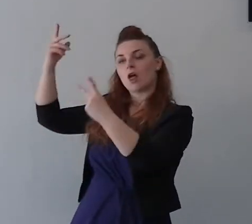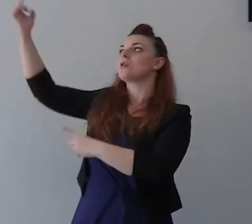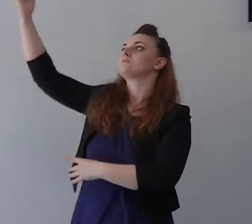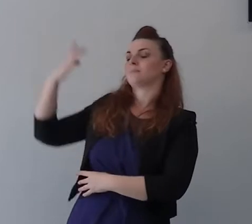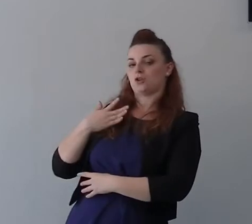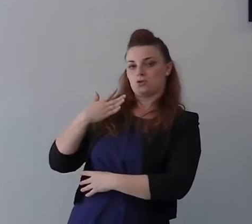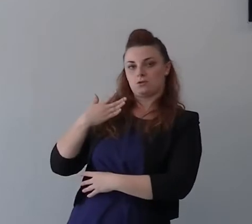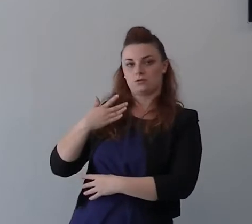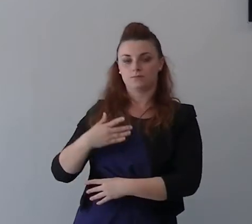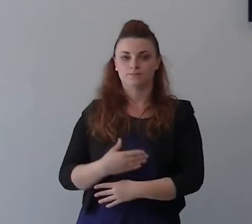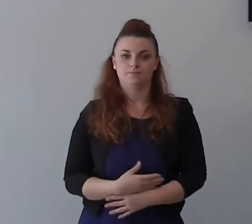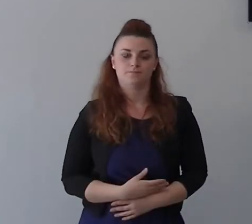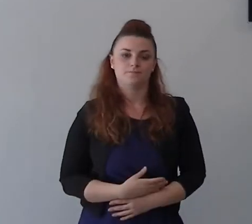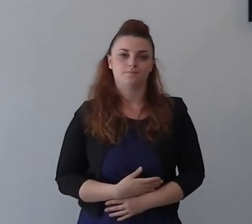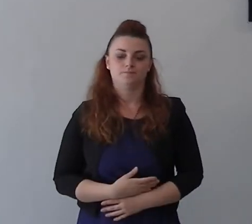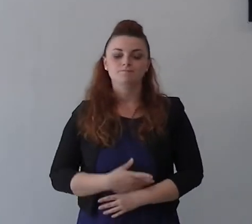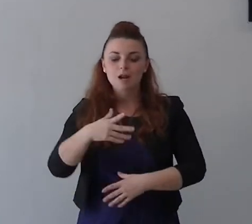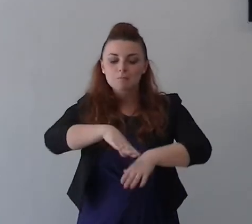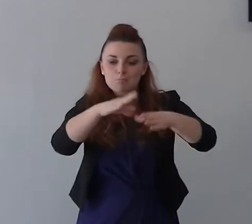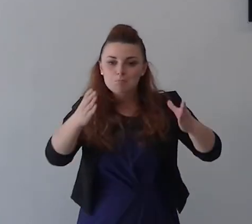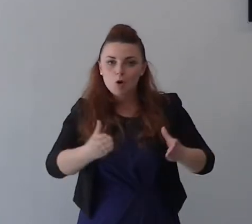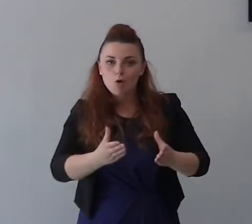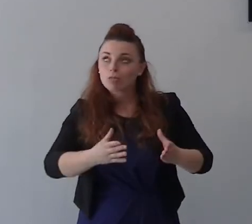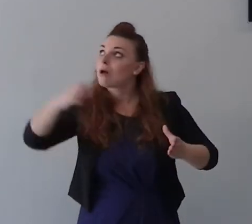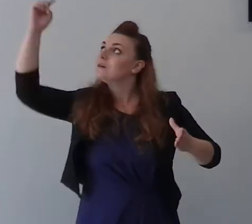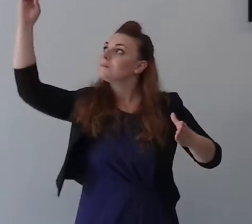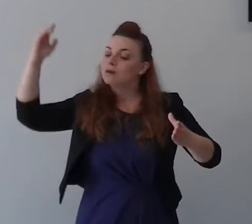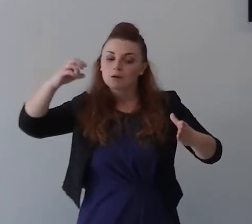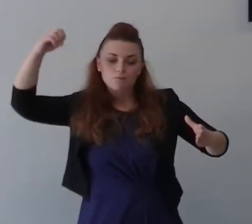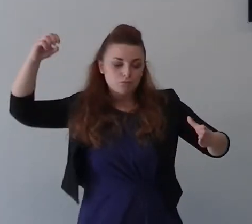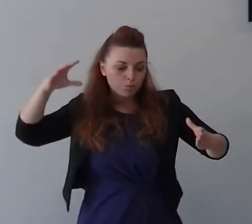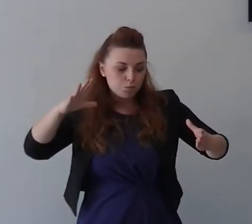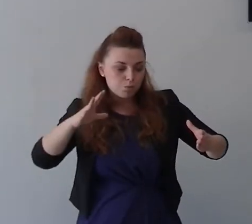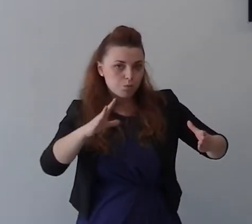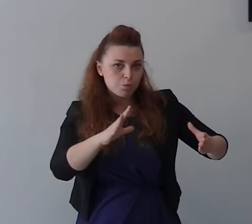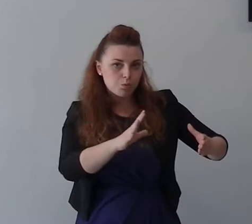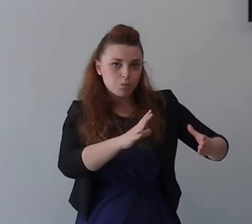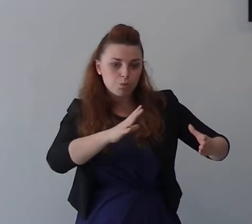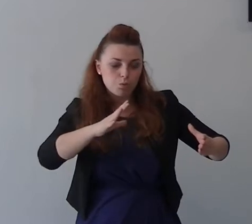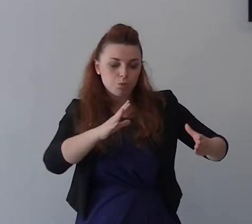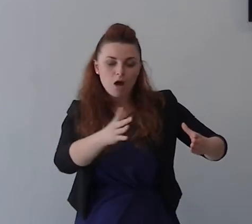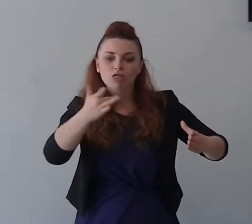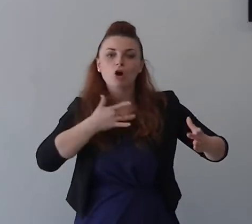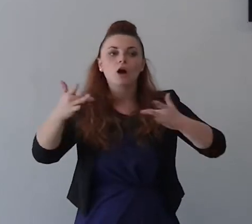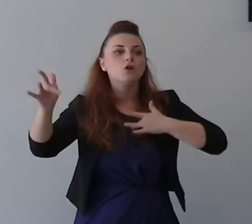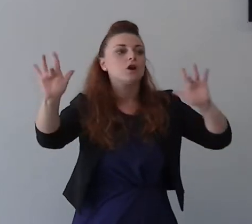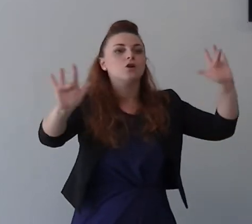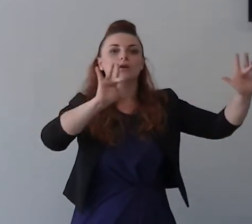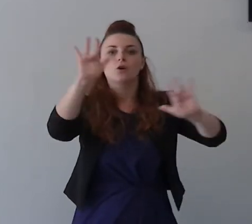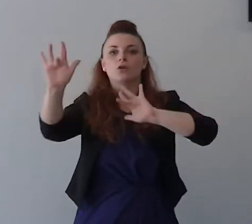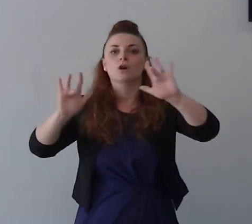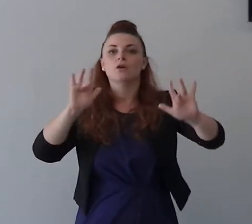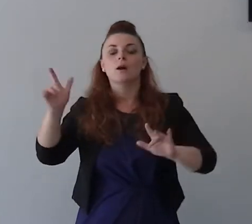Santo, che irradia il mondo, che irradia me, irradia te. E anche coloro che non credono in Dio, perché